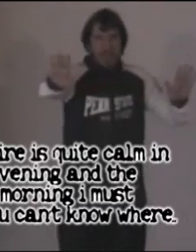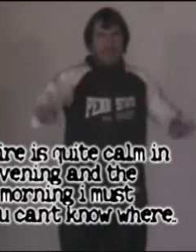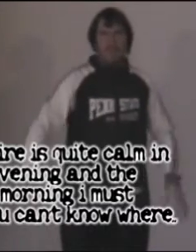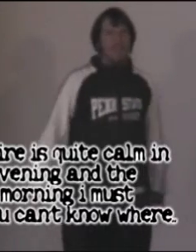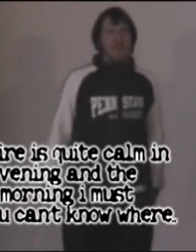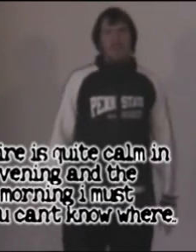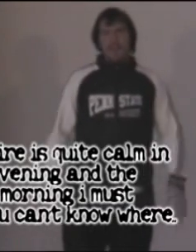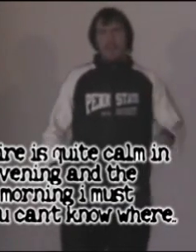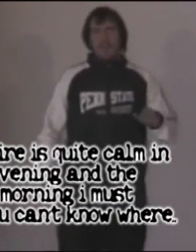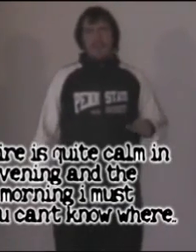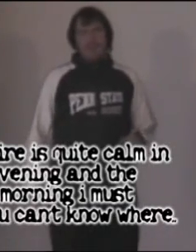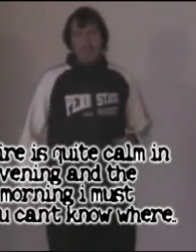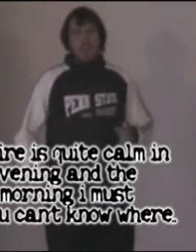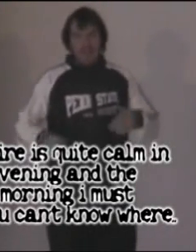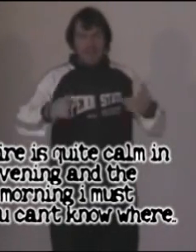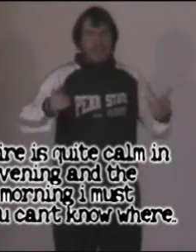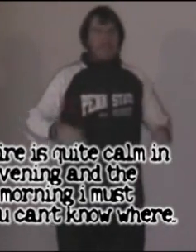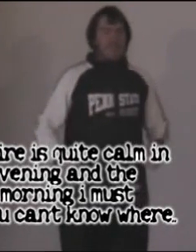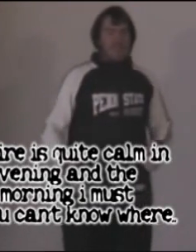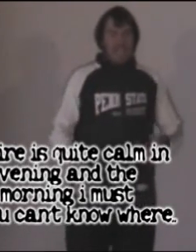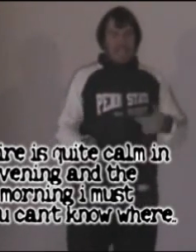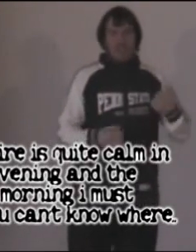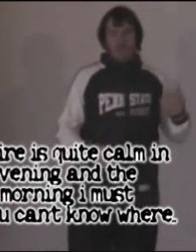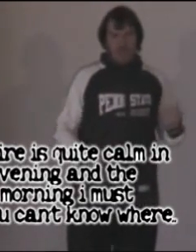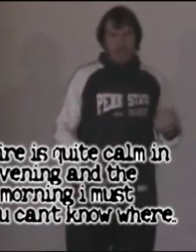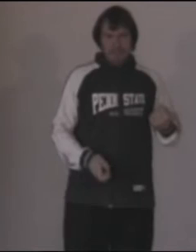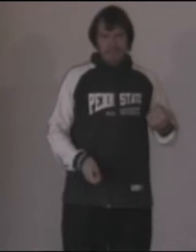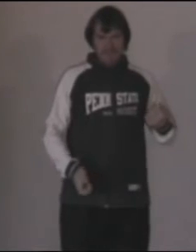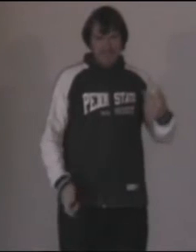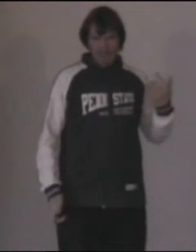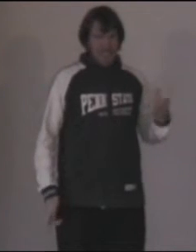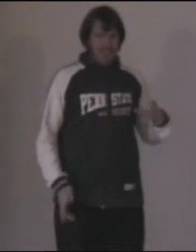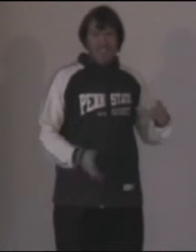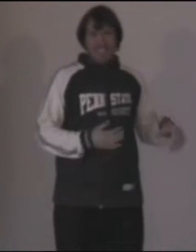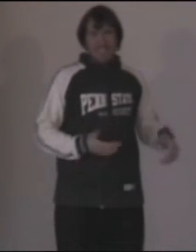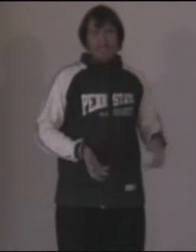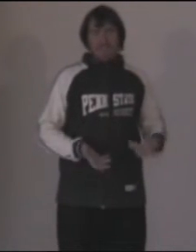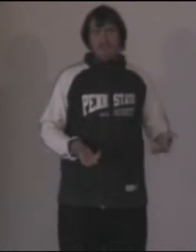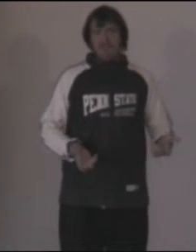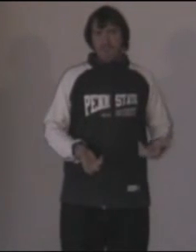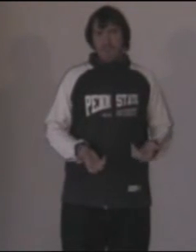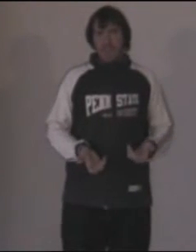saperlo. Perché privacy. E chiedo appunto a questa vigilessa